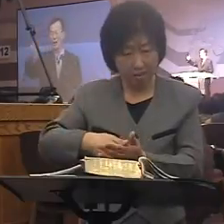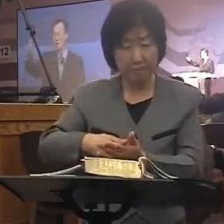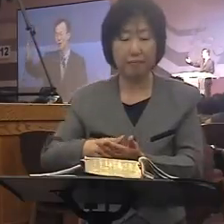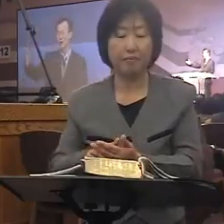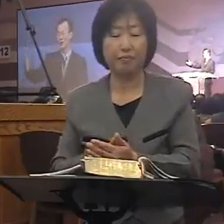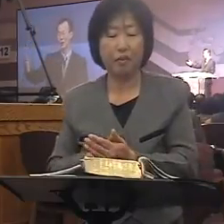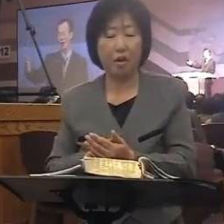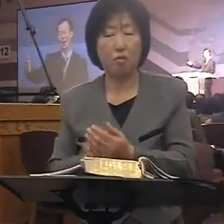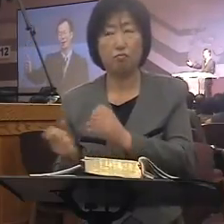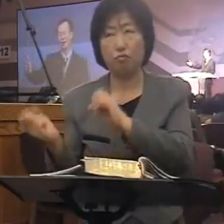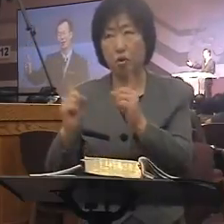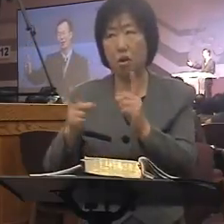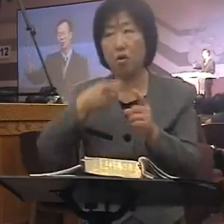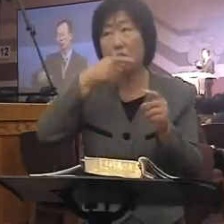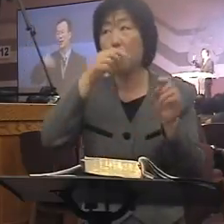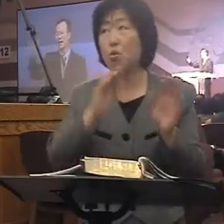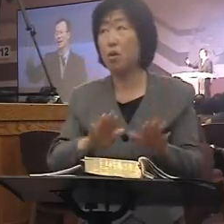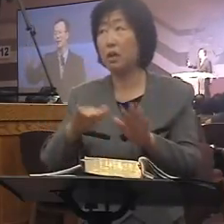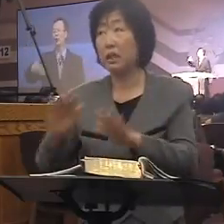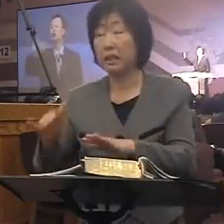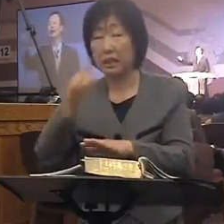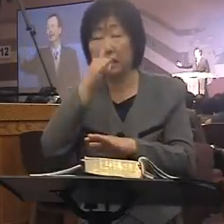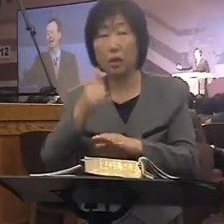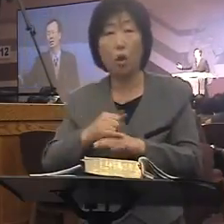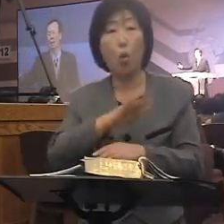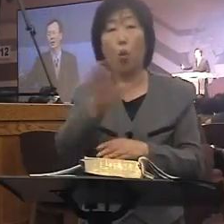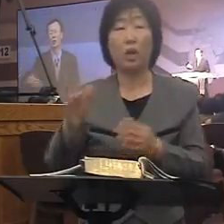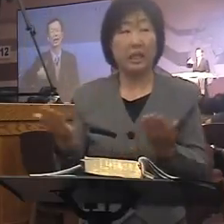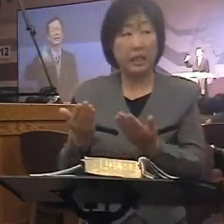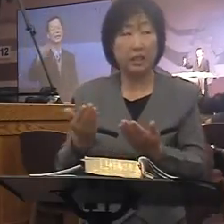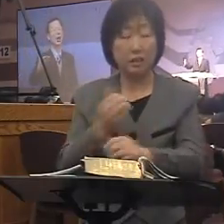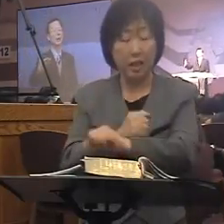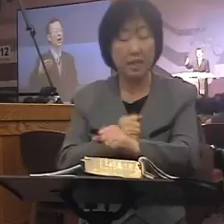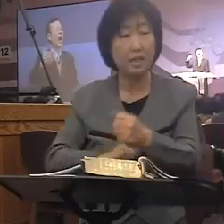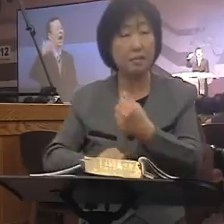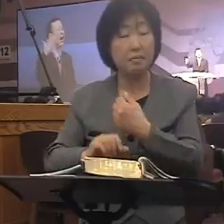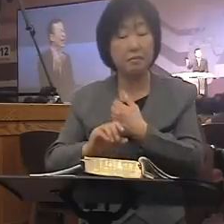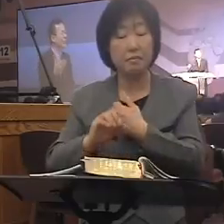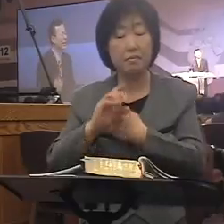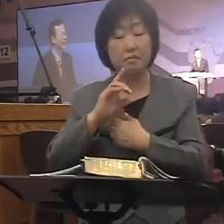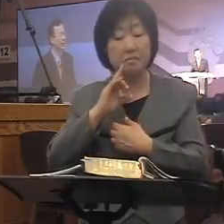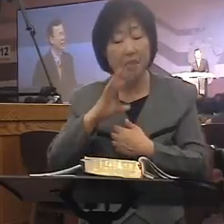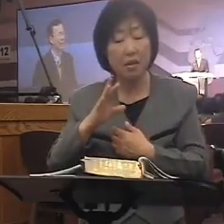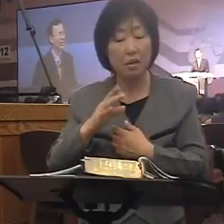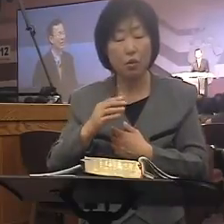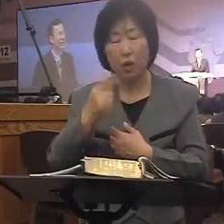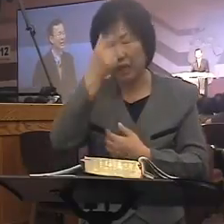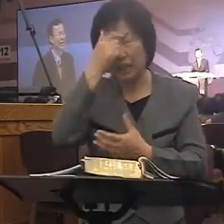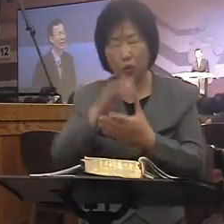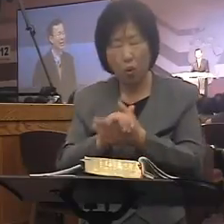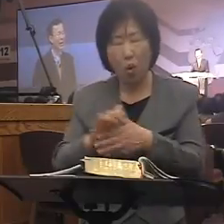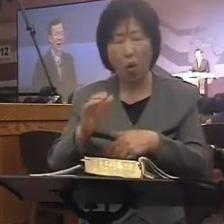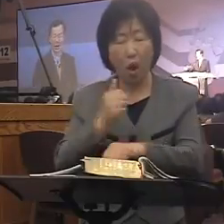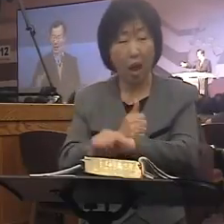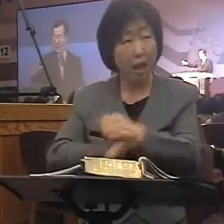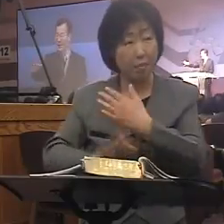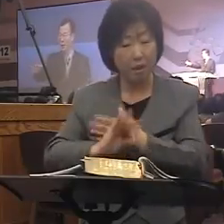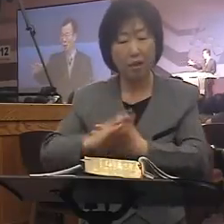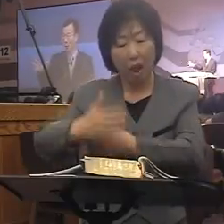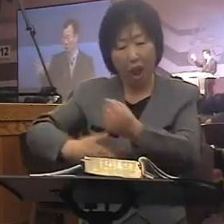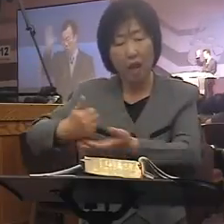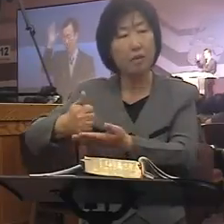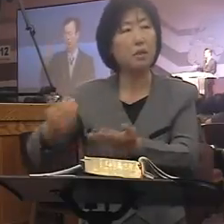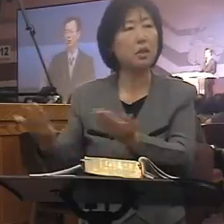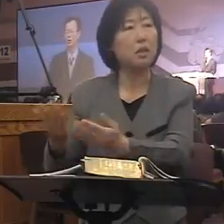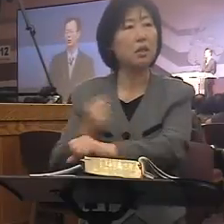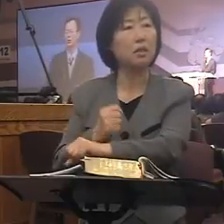그래야 부흥의 물결이 있어요. 왜냐하면 우리가 일하면 우리가 일하지만 우리가 기도하면 하나님이 일하시기 때문입니다. 하나님이